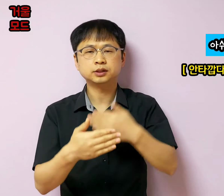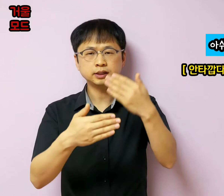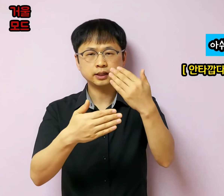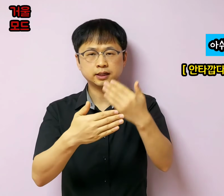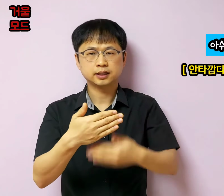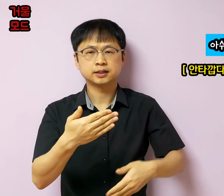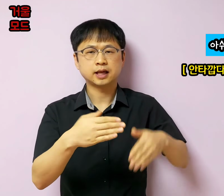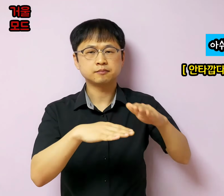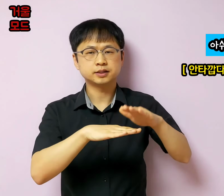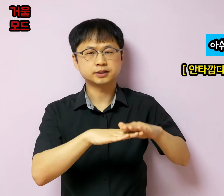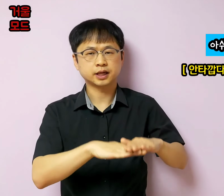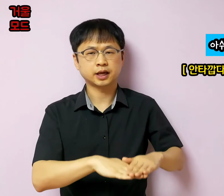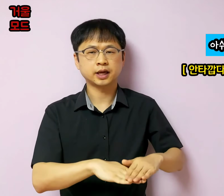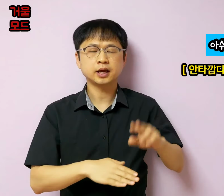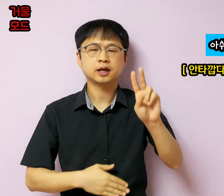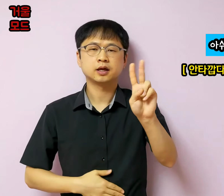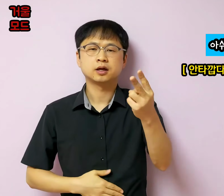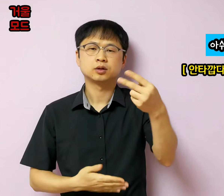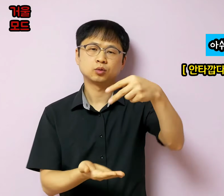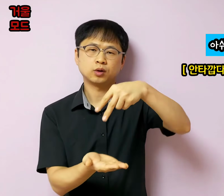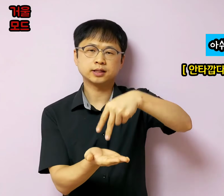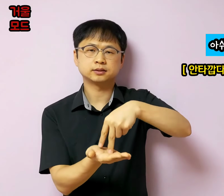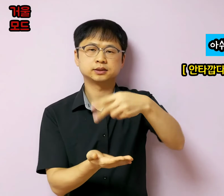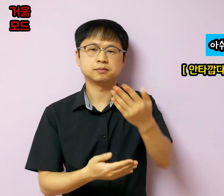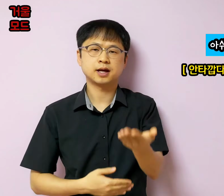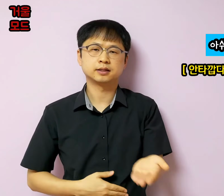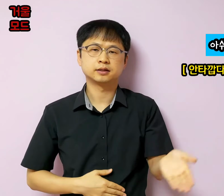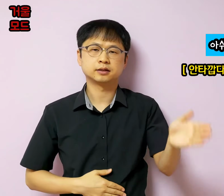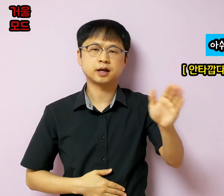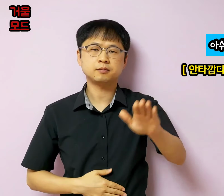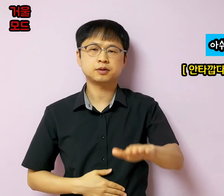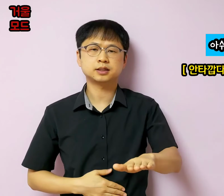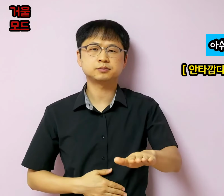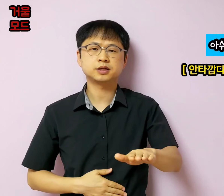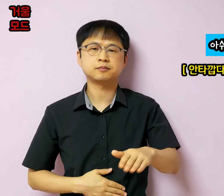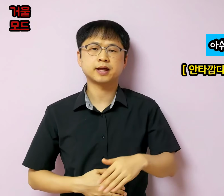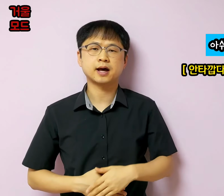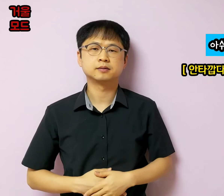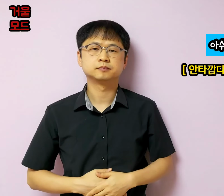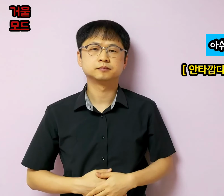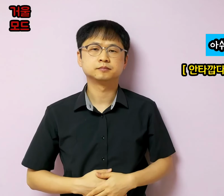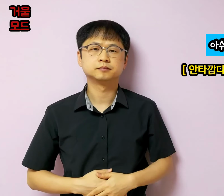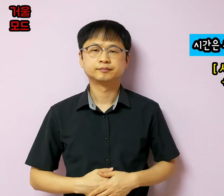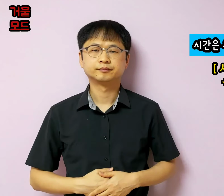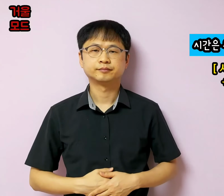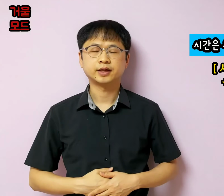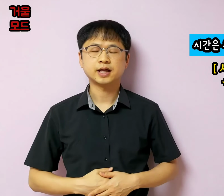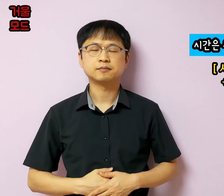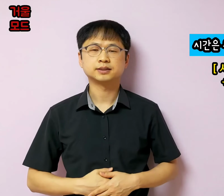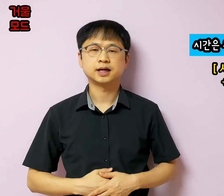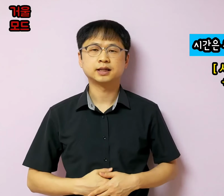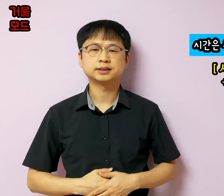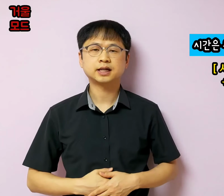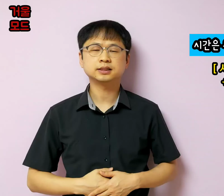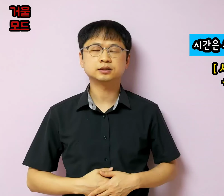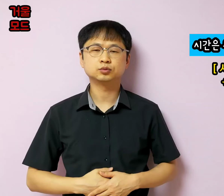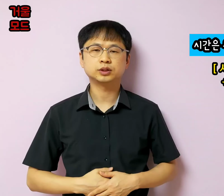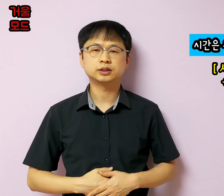아쉬움을 남긴 채 돌아서지만 이렇게 표현하시면 됩니다. 네, 다음 가사. 시간은